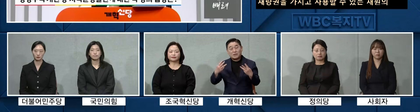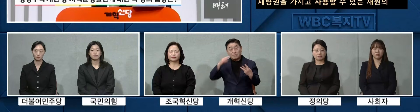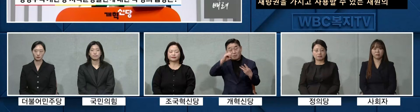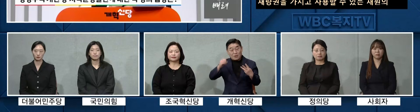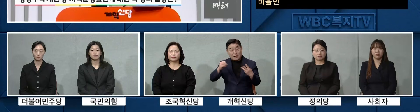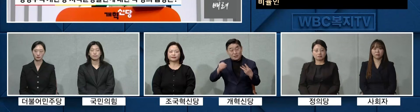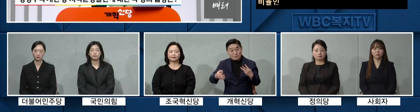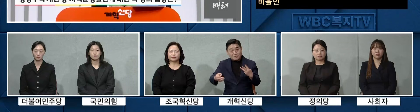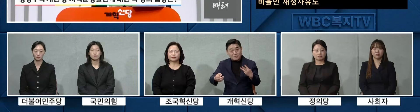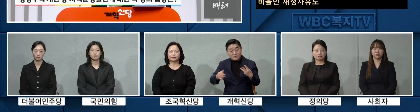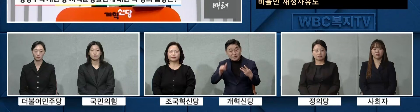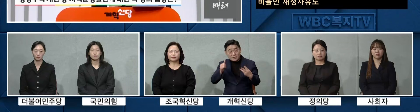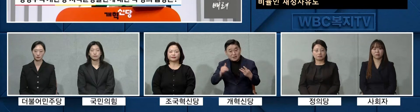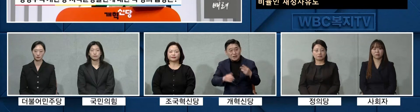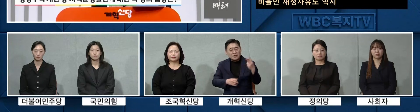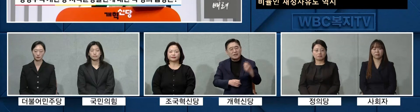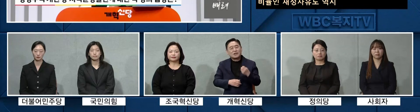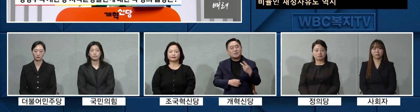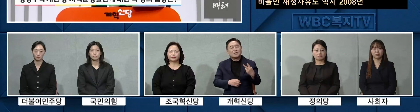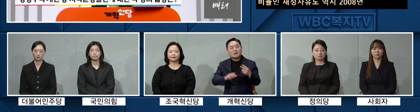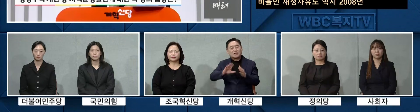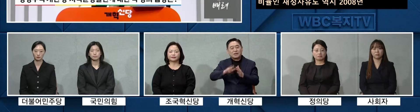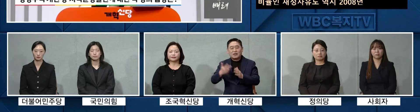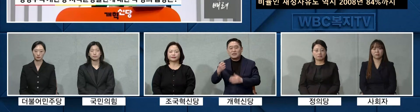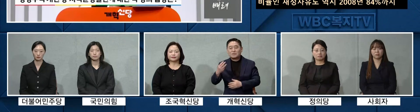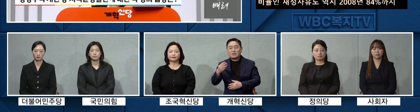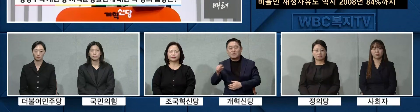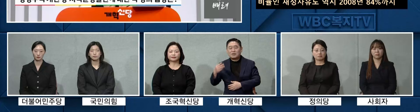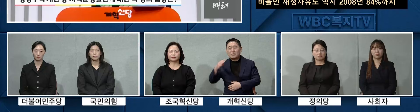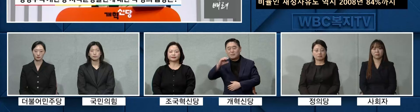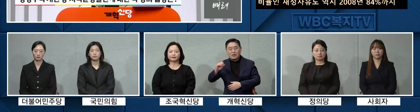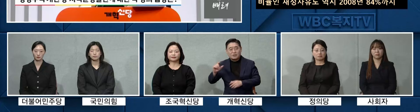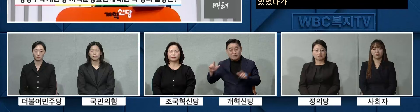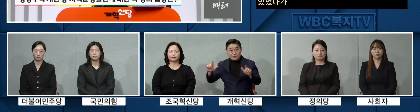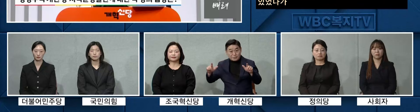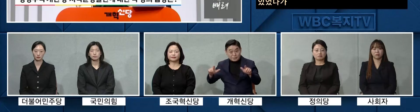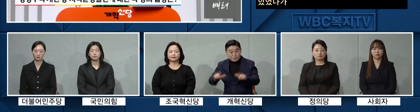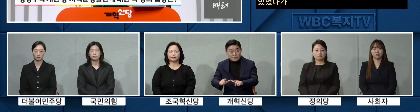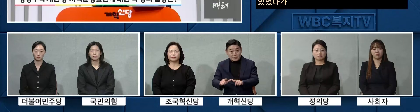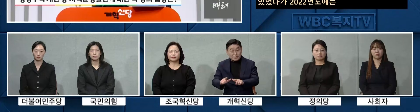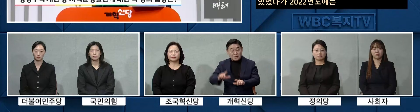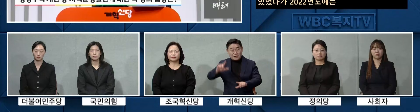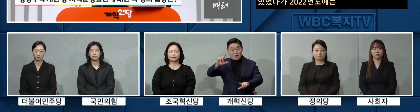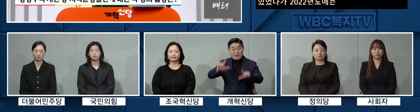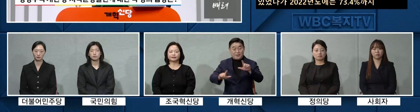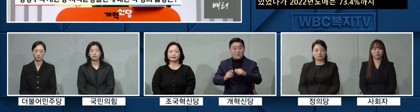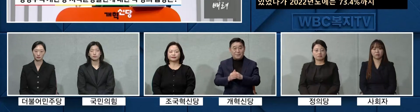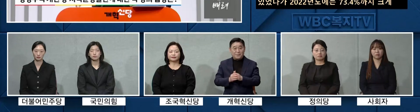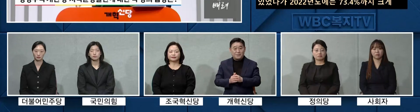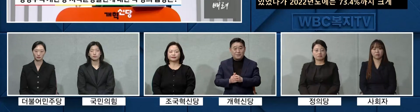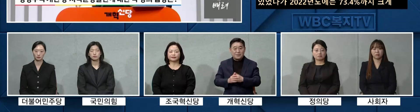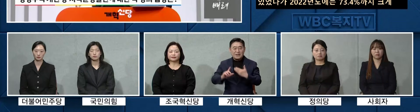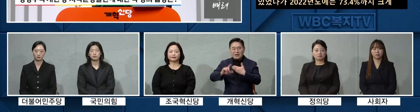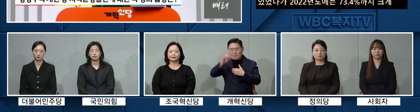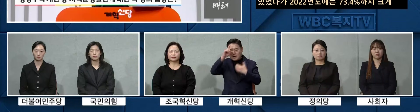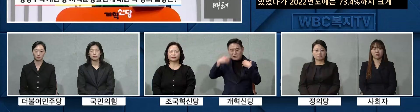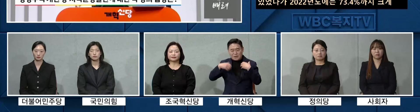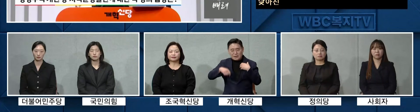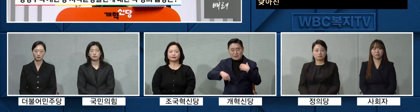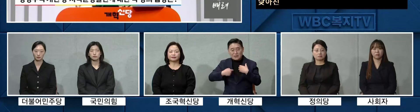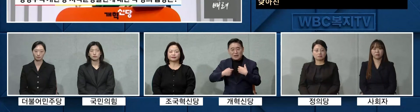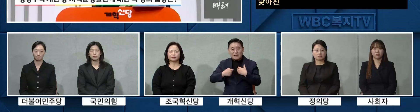84%까지 있었다가 2022년도에는 73.4%까지 크게 낮아진 상태입니다. 지방정부가 자체적으로